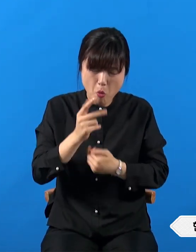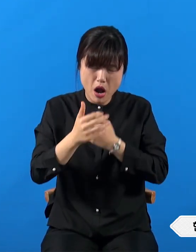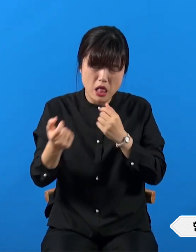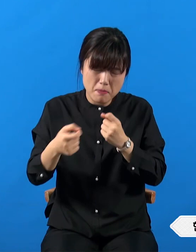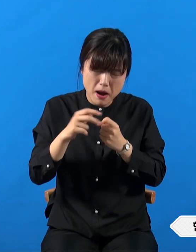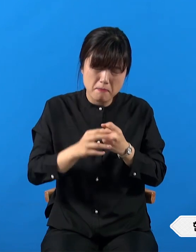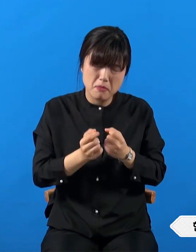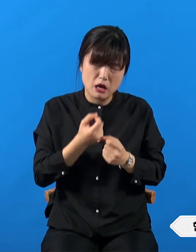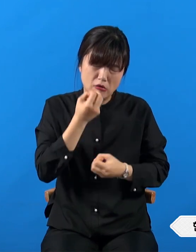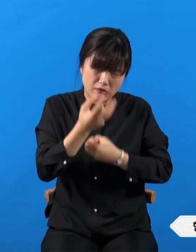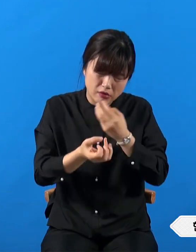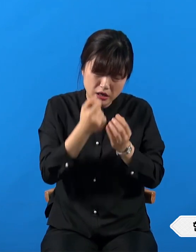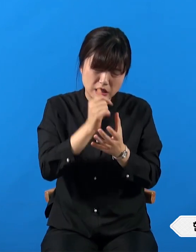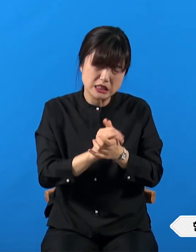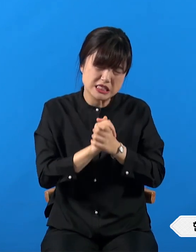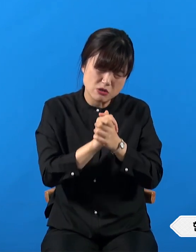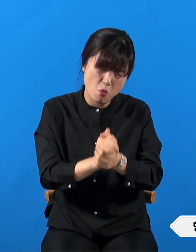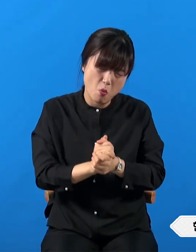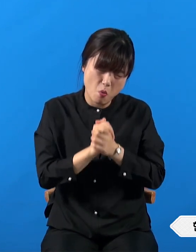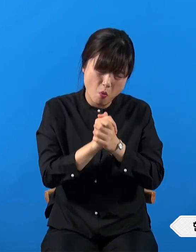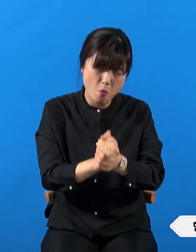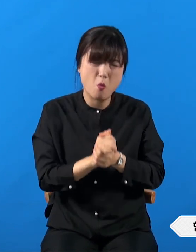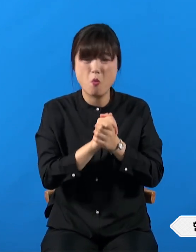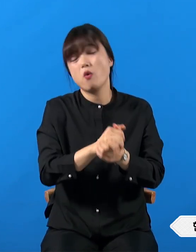앞에 쏟아놓으면서 기도하는 곳입니다.